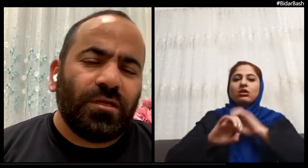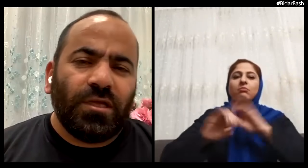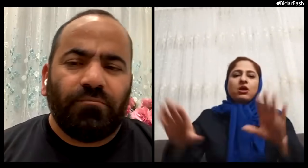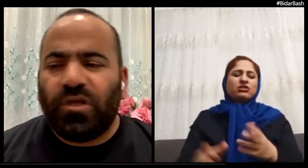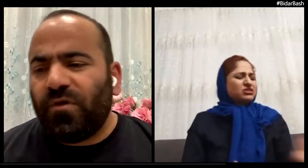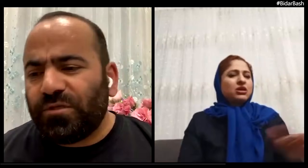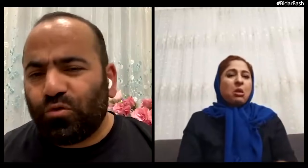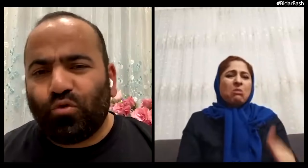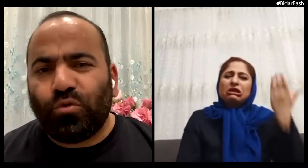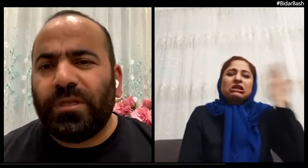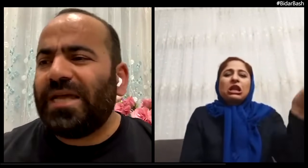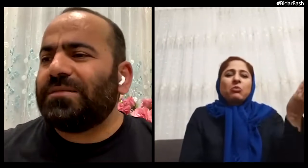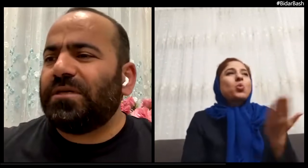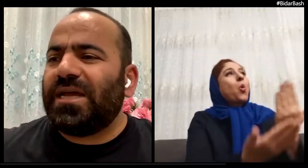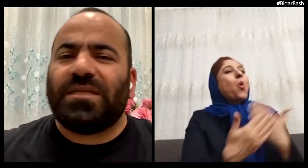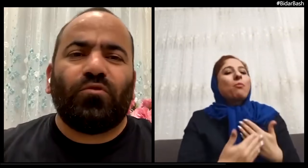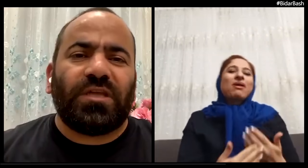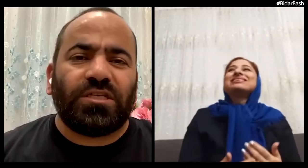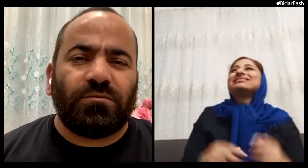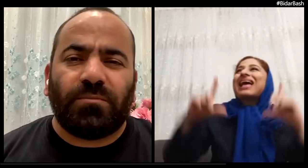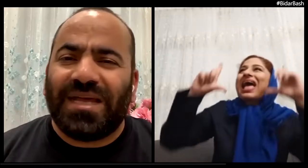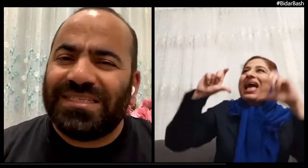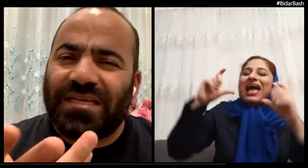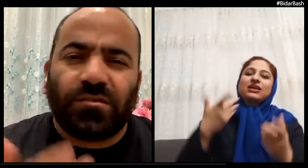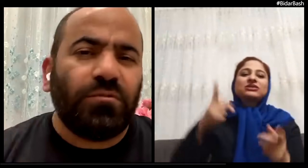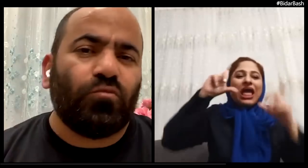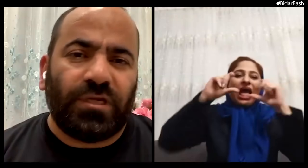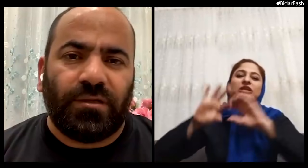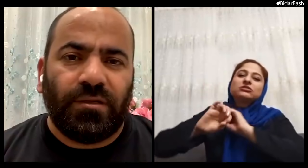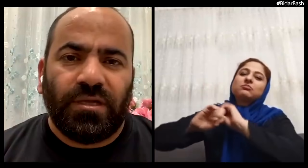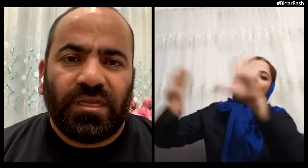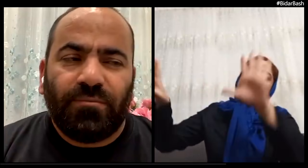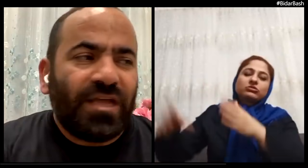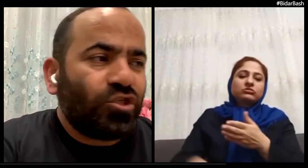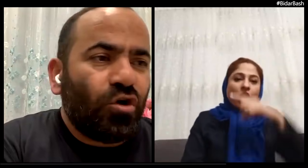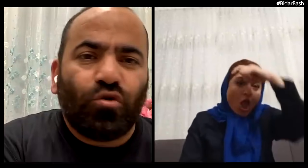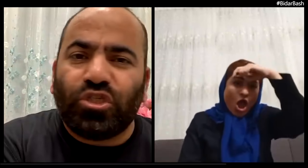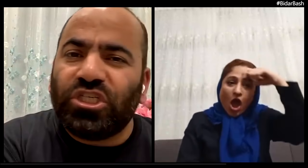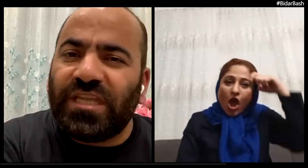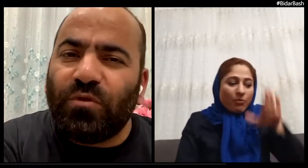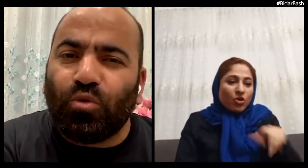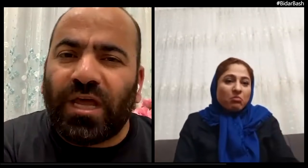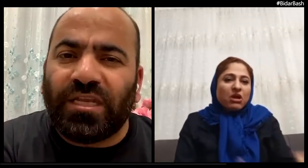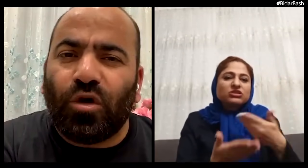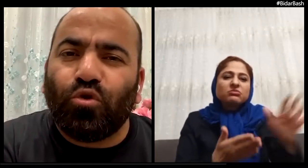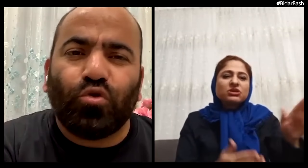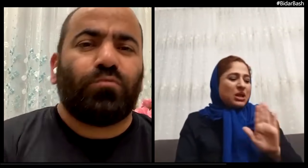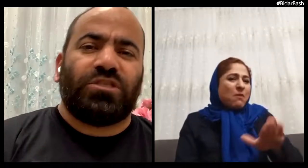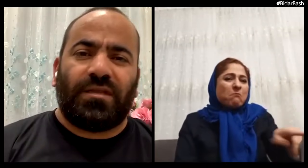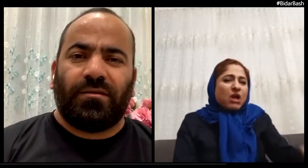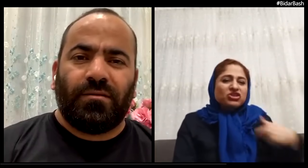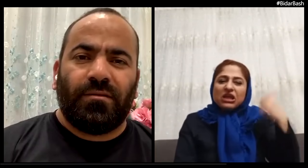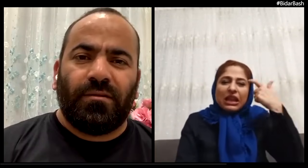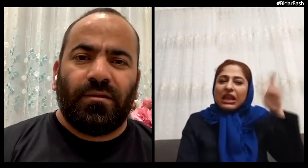شاده، میاد وای میسه تو دوربین عکس میگیره، عکس هم منتشر میشه، بعضی این عکس ها میمونه، این بچه ها کوچیک نمیمونن، اینا